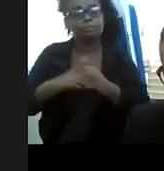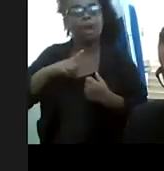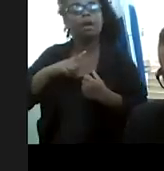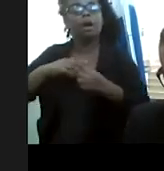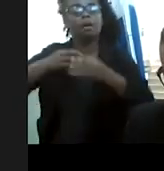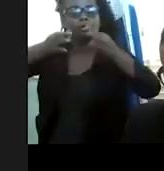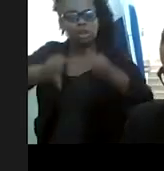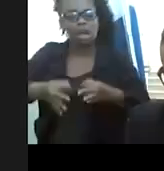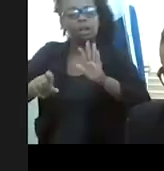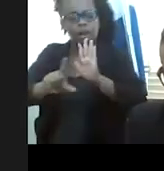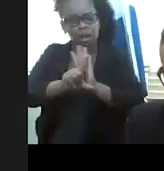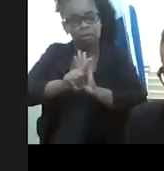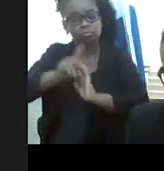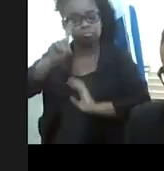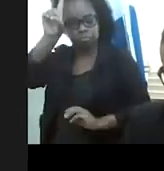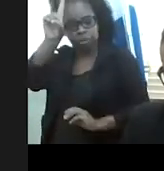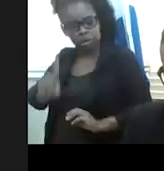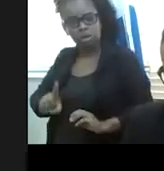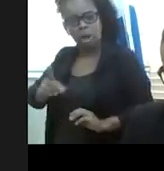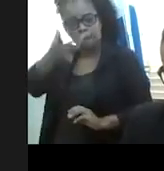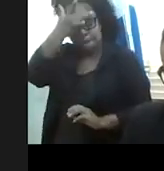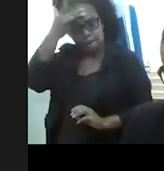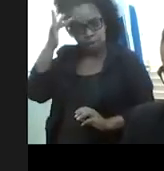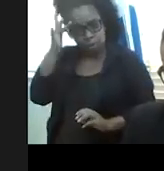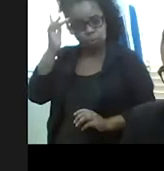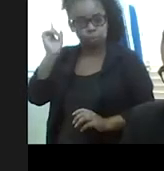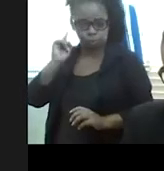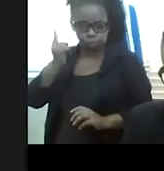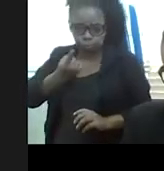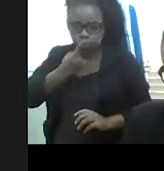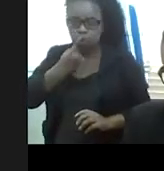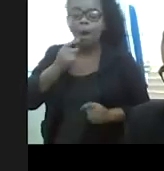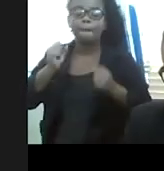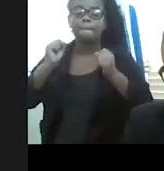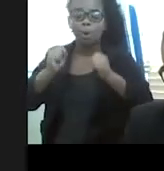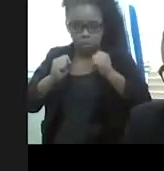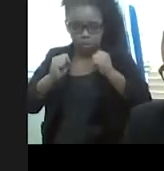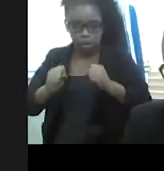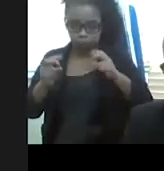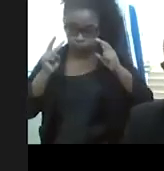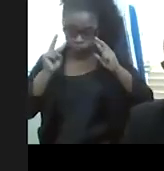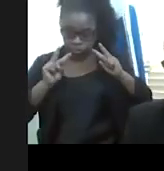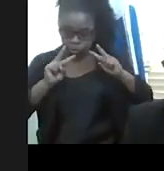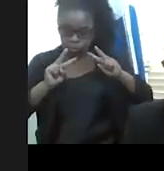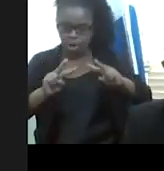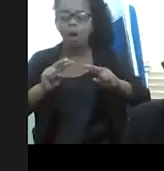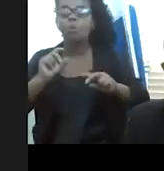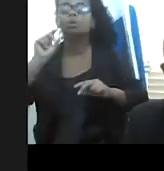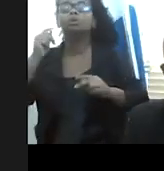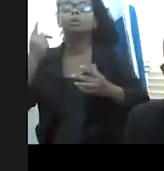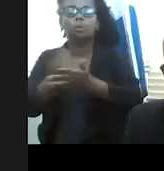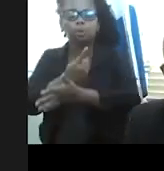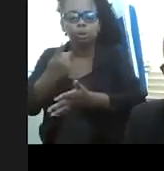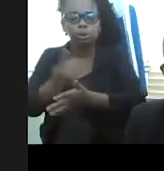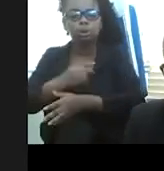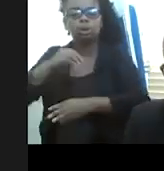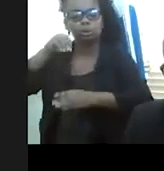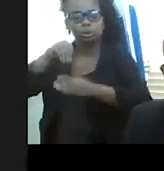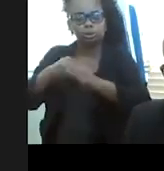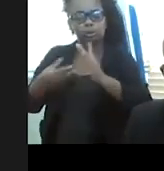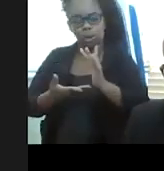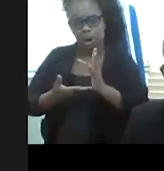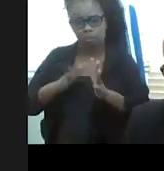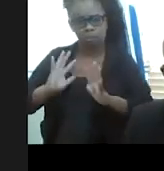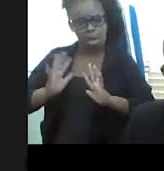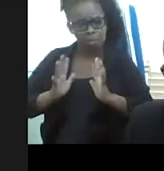garantir o direito da pessoa surda acompanhar as sessões que acontecem dentro dessa casa.